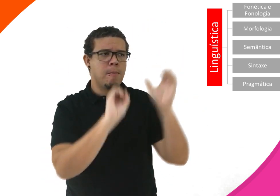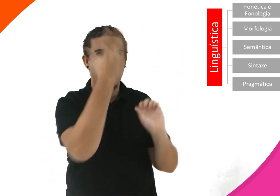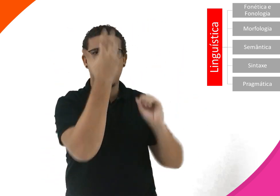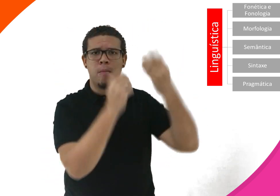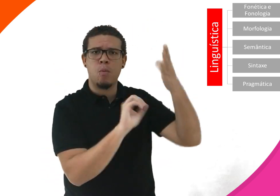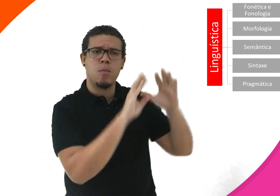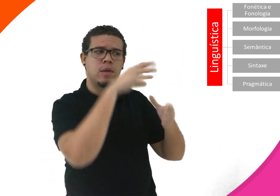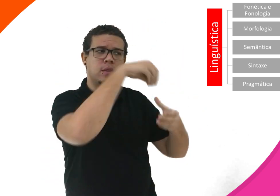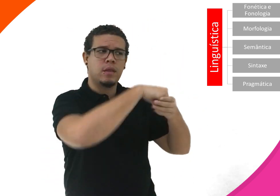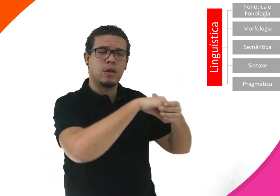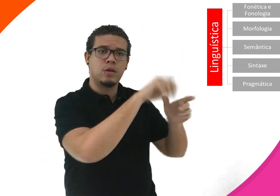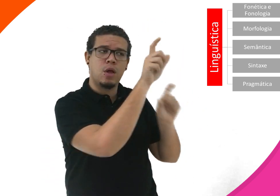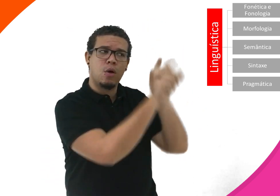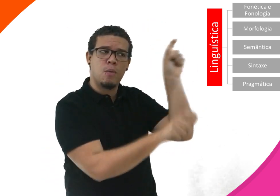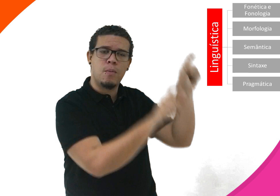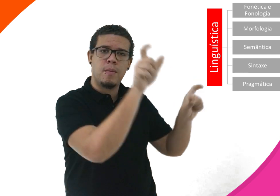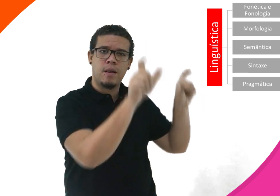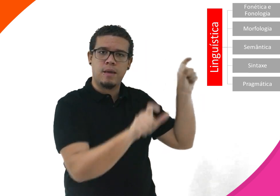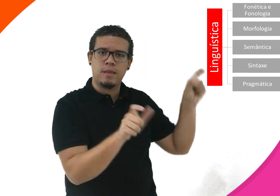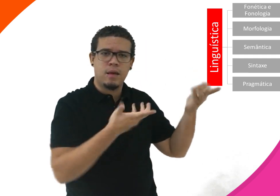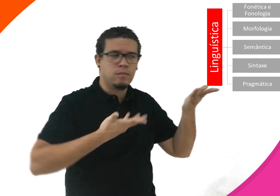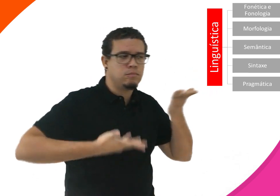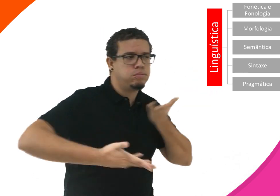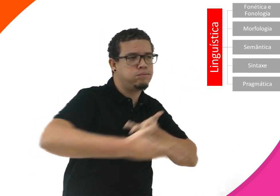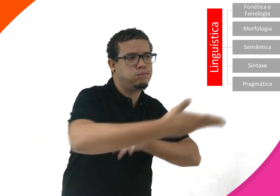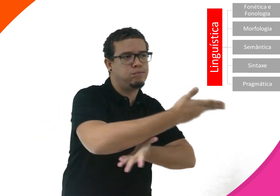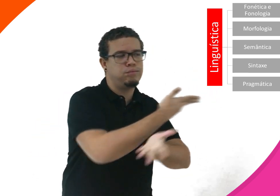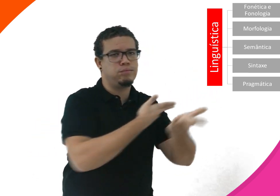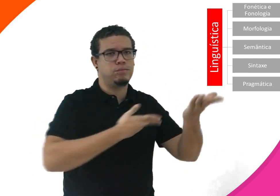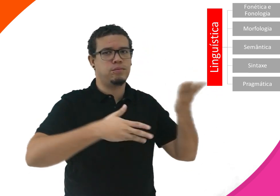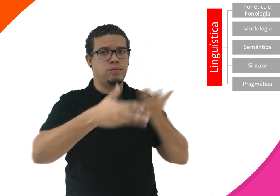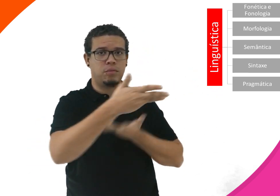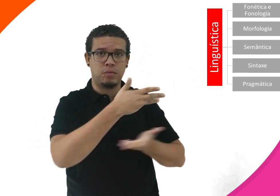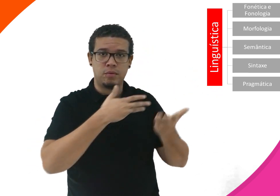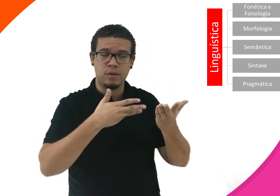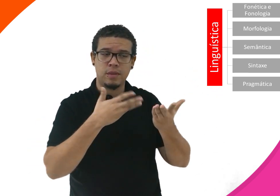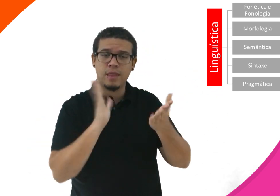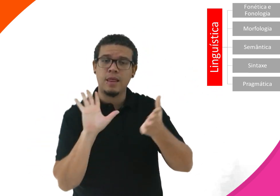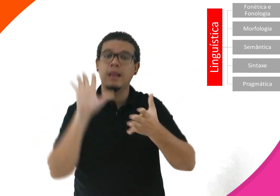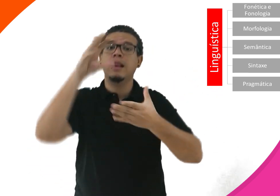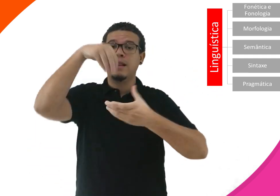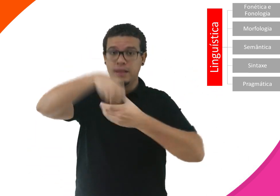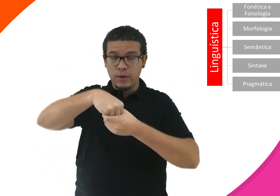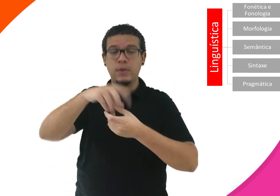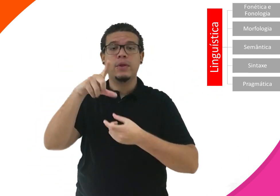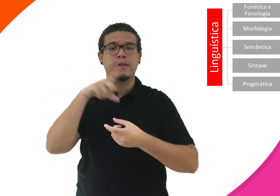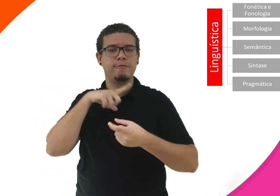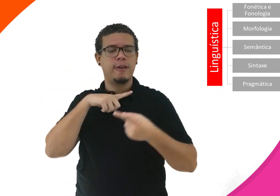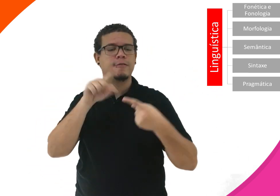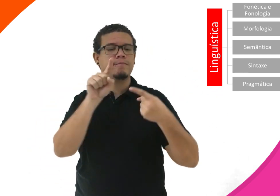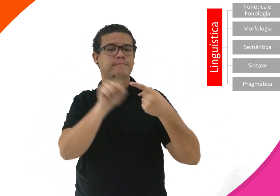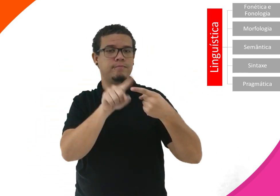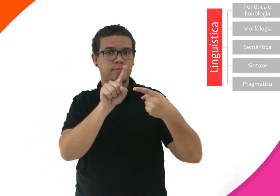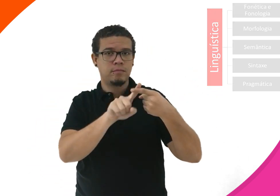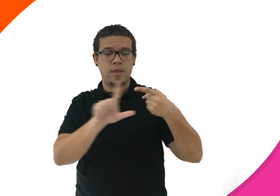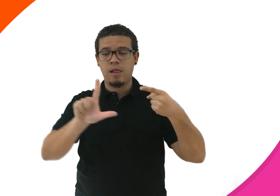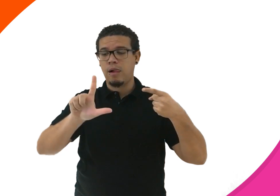língua produzida nos seres humanos, na humanidade, na interação e nas relações.